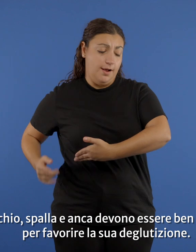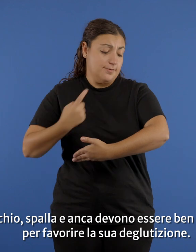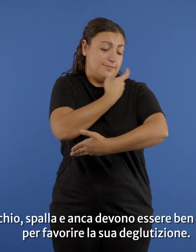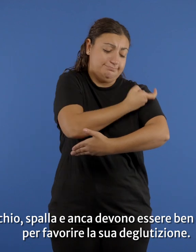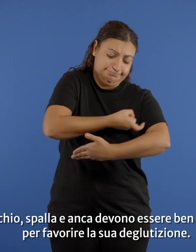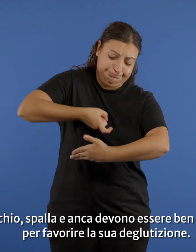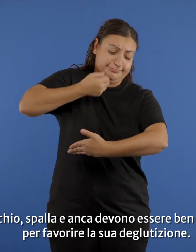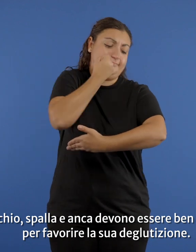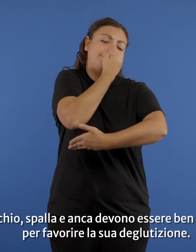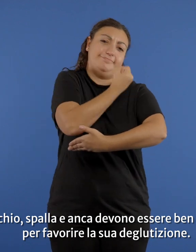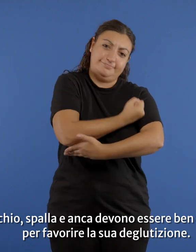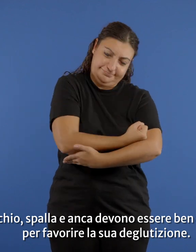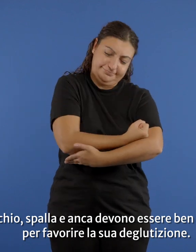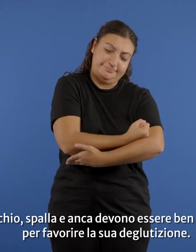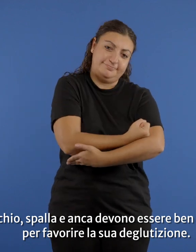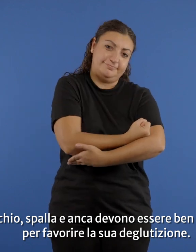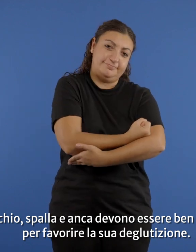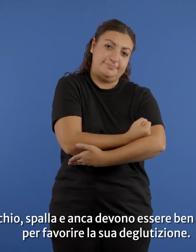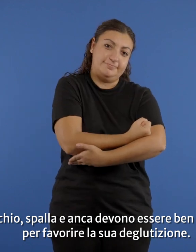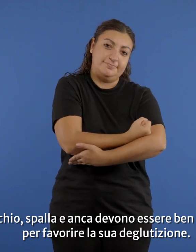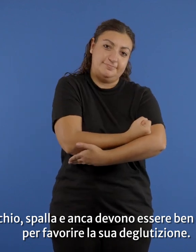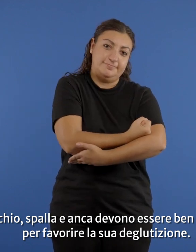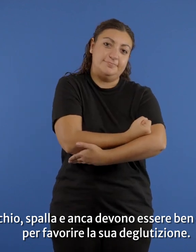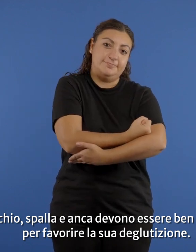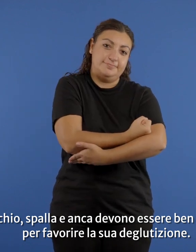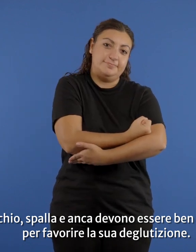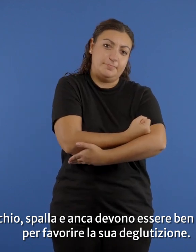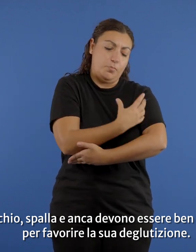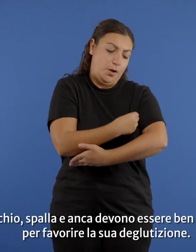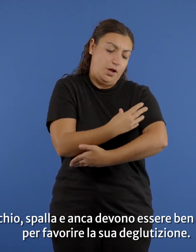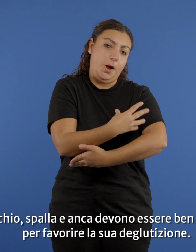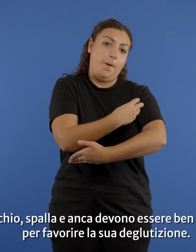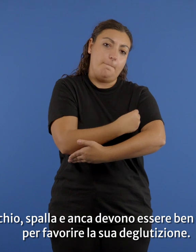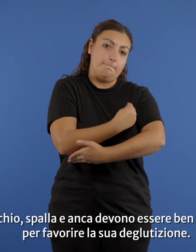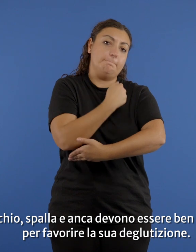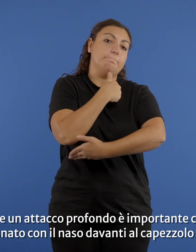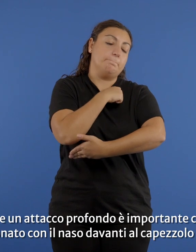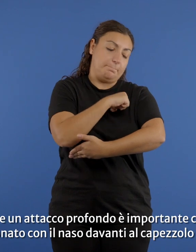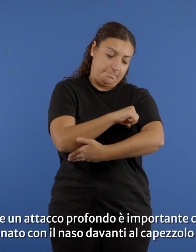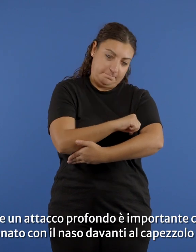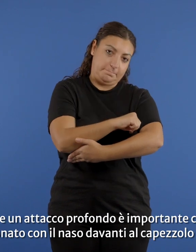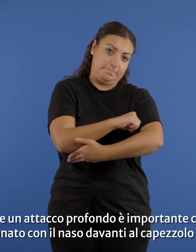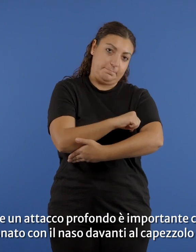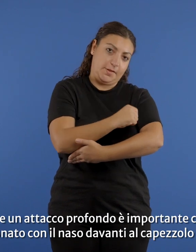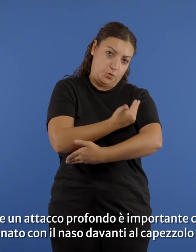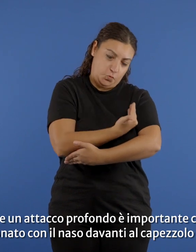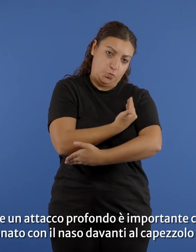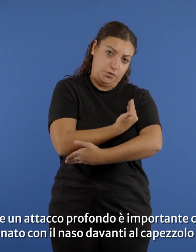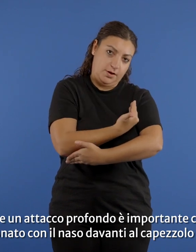devono essere ben allineati per favorire la sua deglutizione per favorire un attacco profondo È